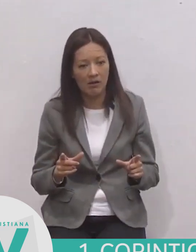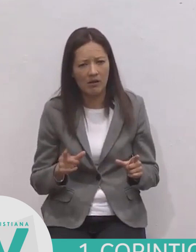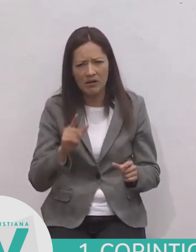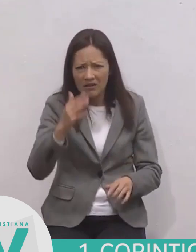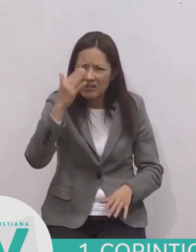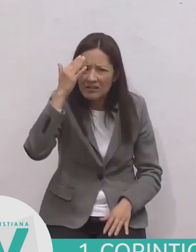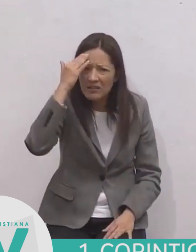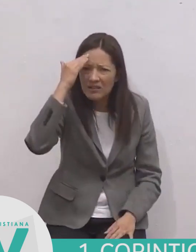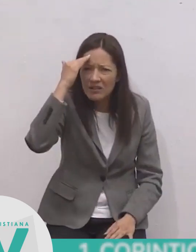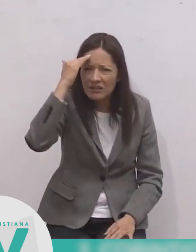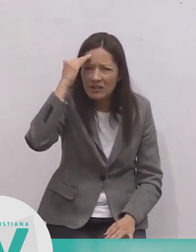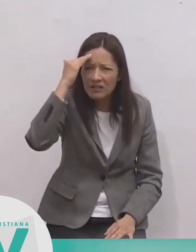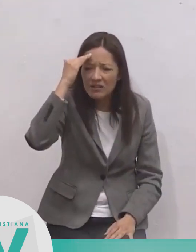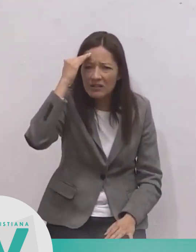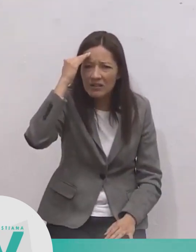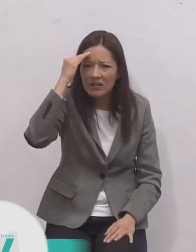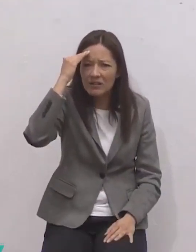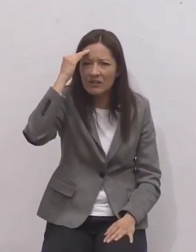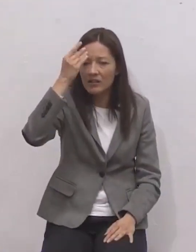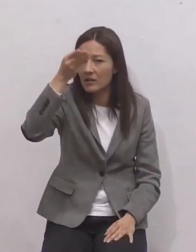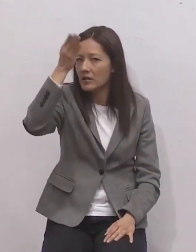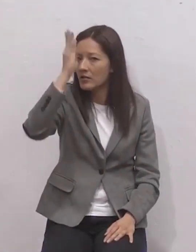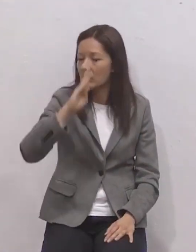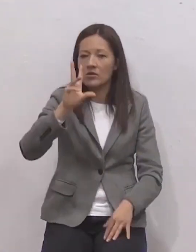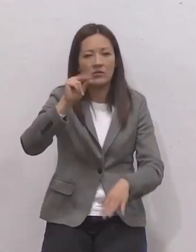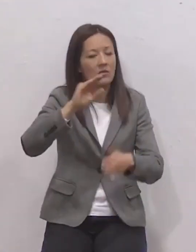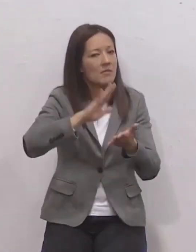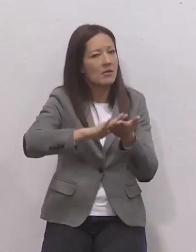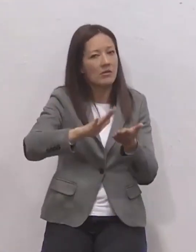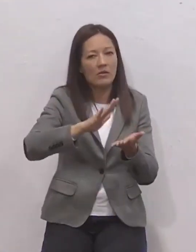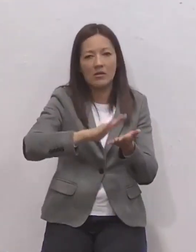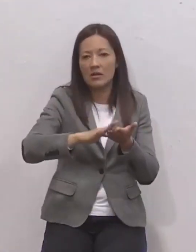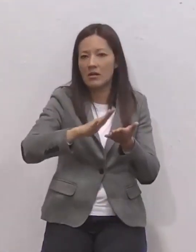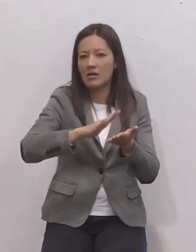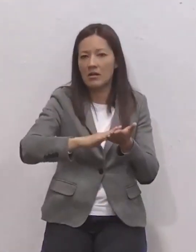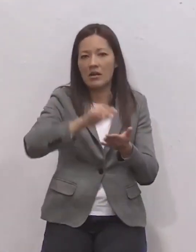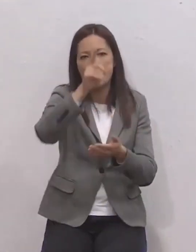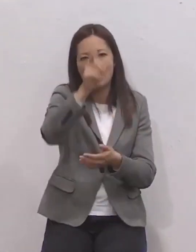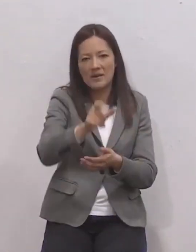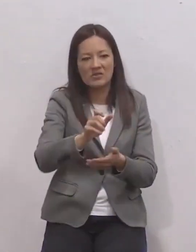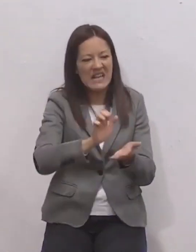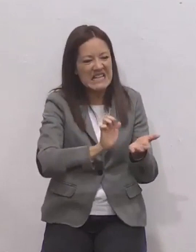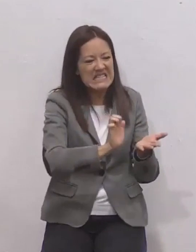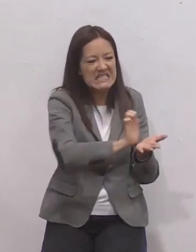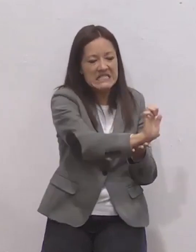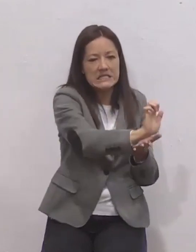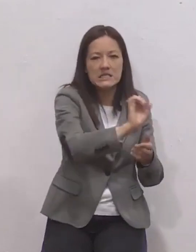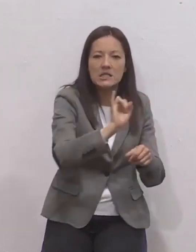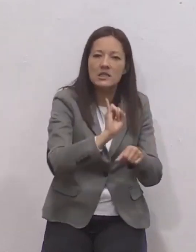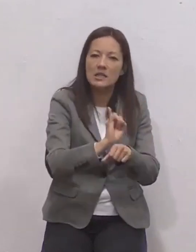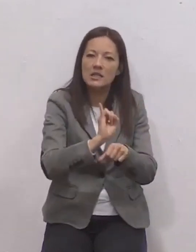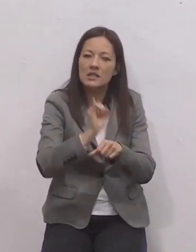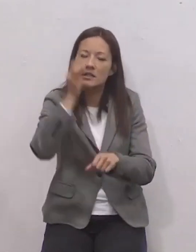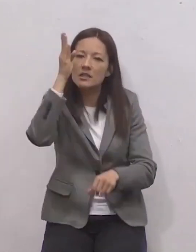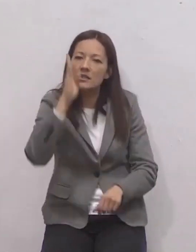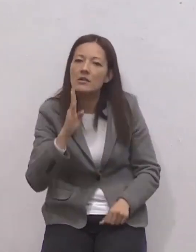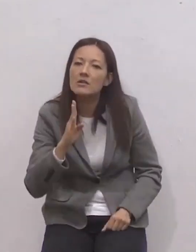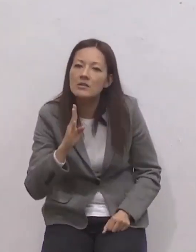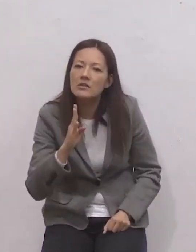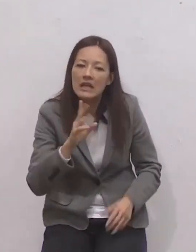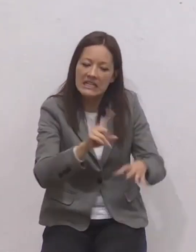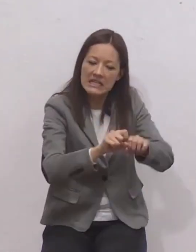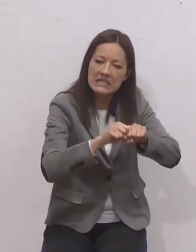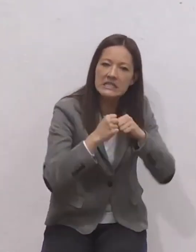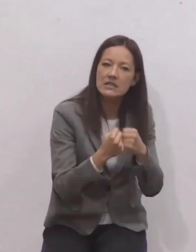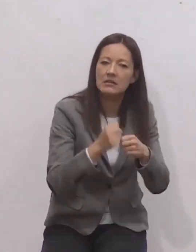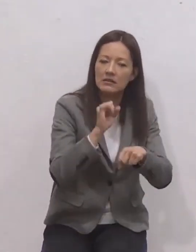qué? Porque el Señor no perdonará al que menosprecie la iglesia del Señor, al que dañe